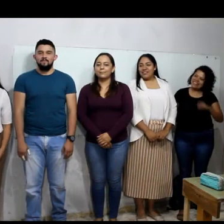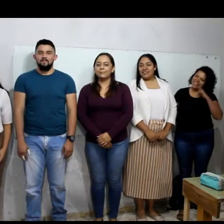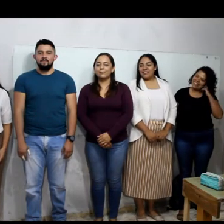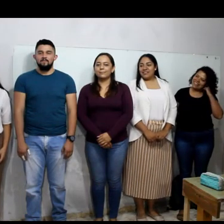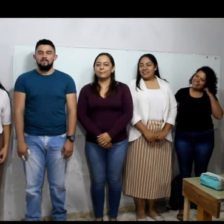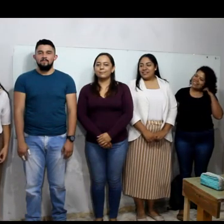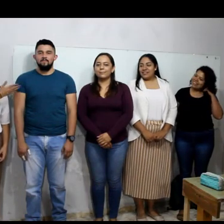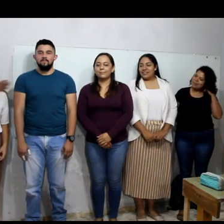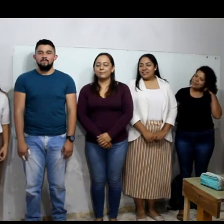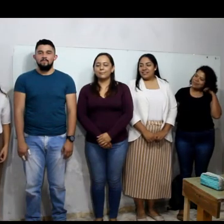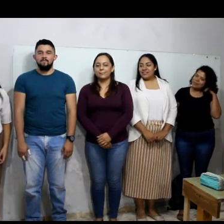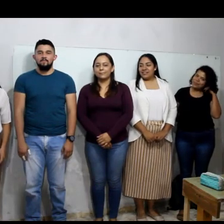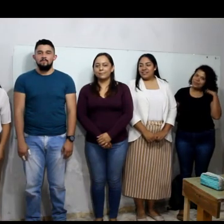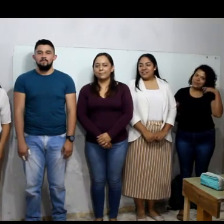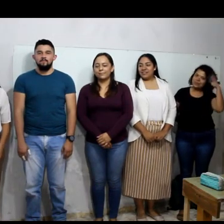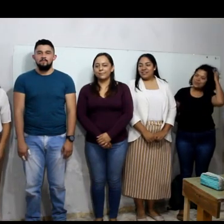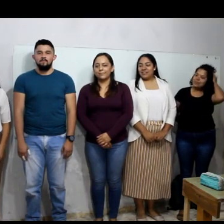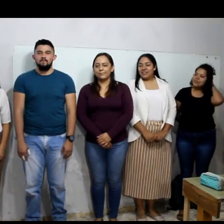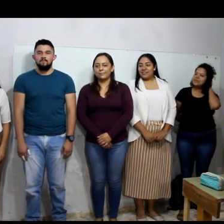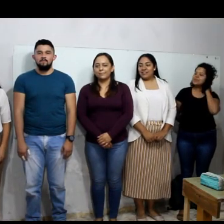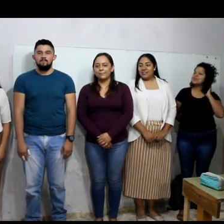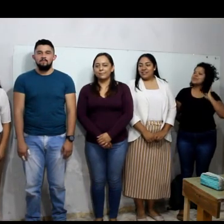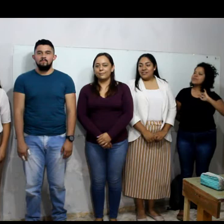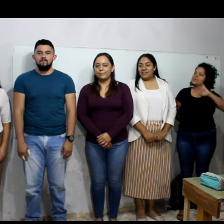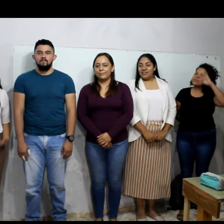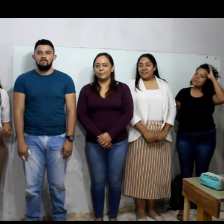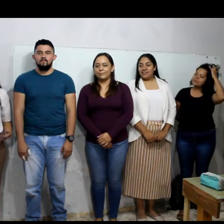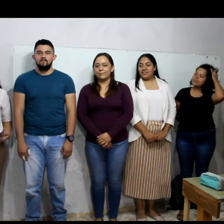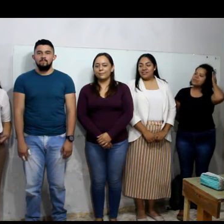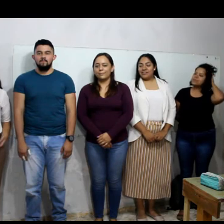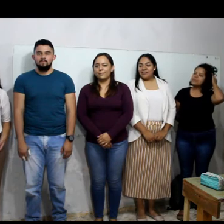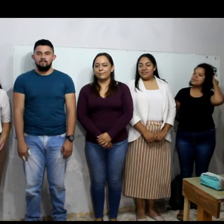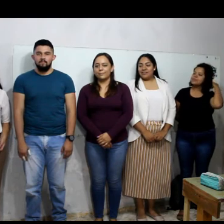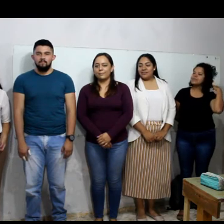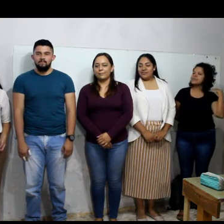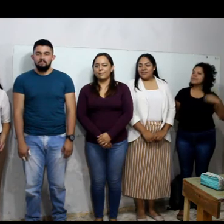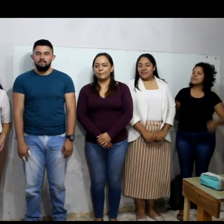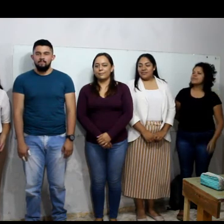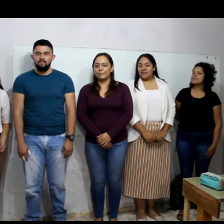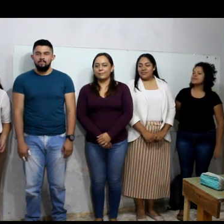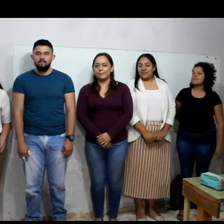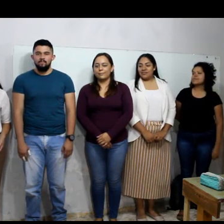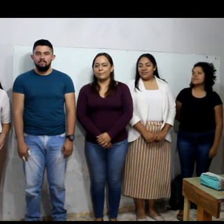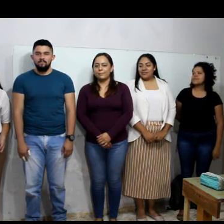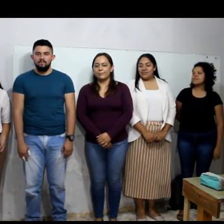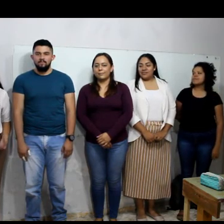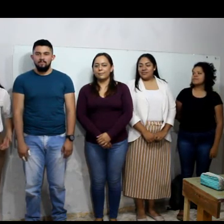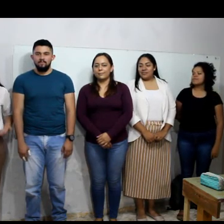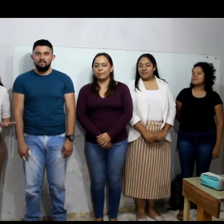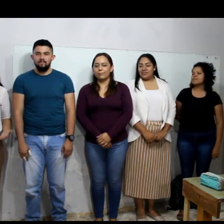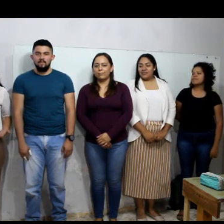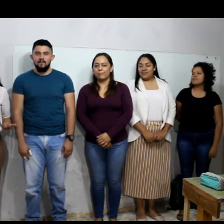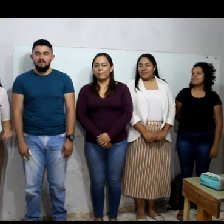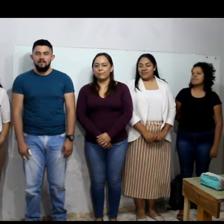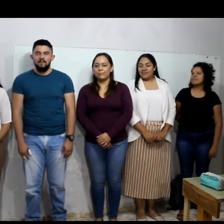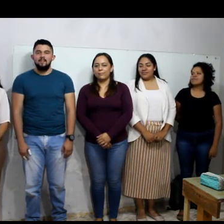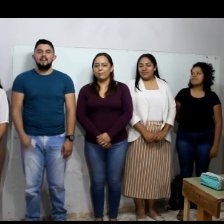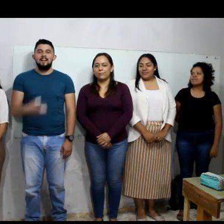Les diremos, ¿qué nos gusta hacer? A mí me gusta bailar. A